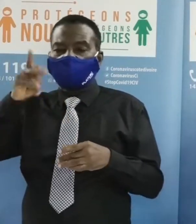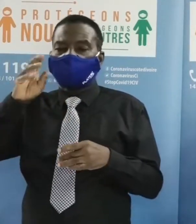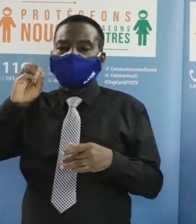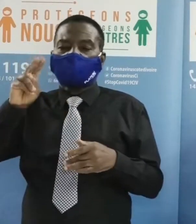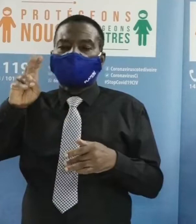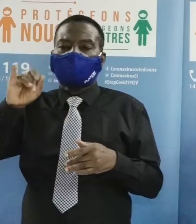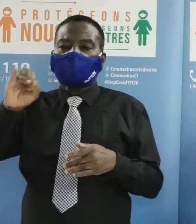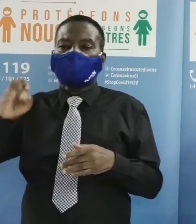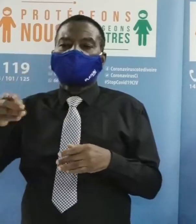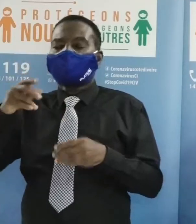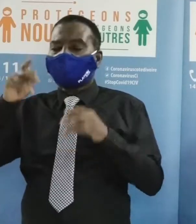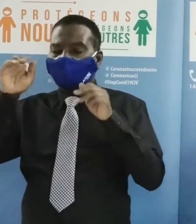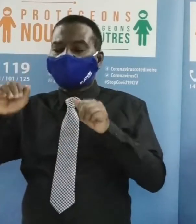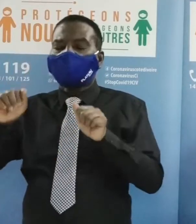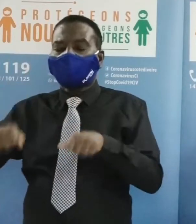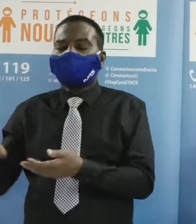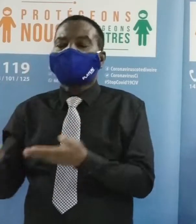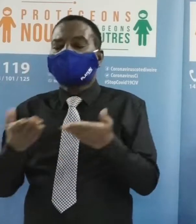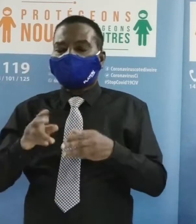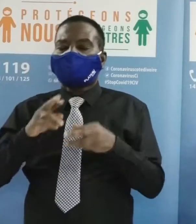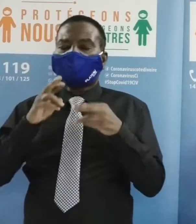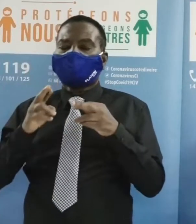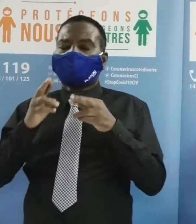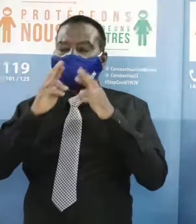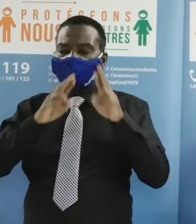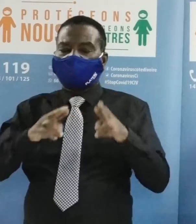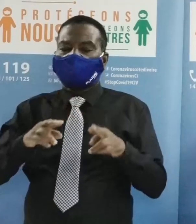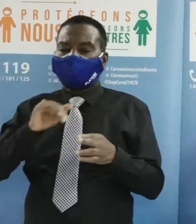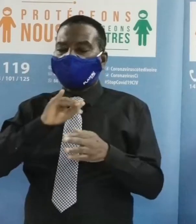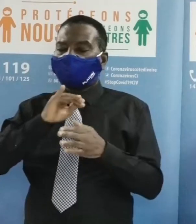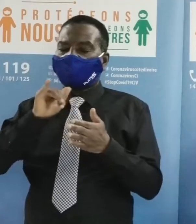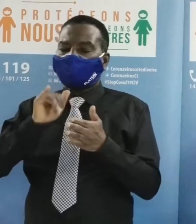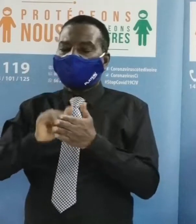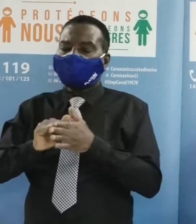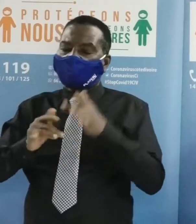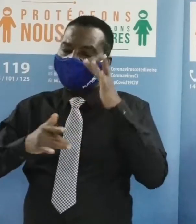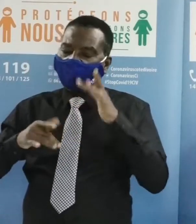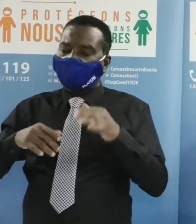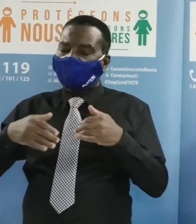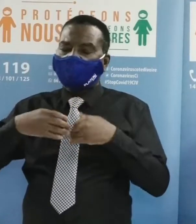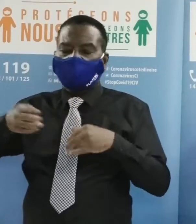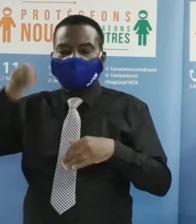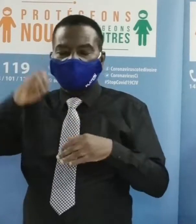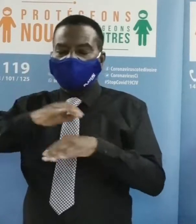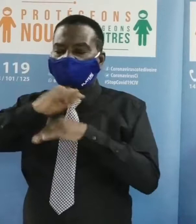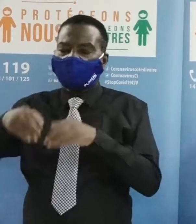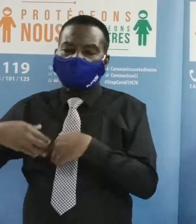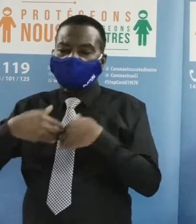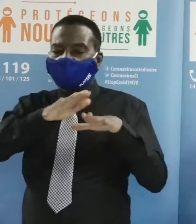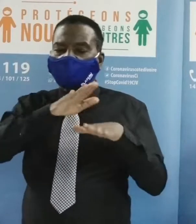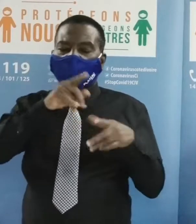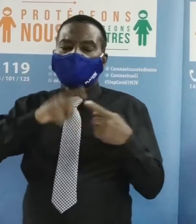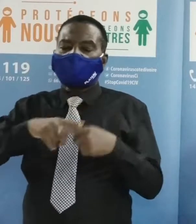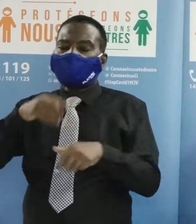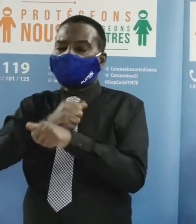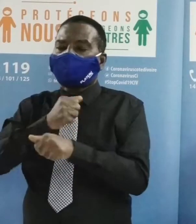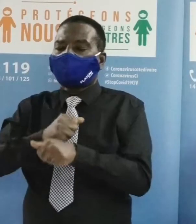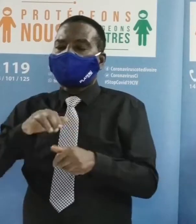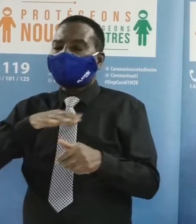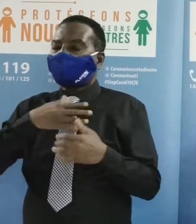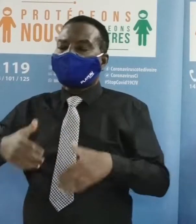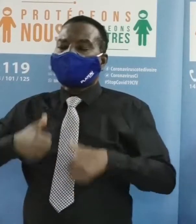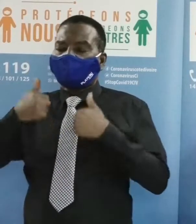réponse puisque ces voiles à dompter tous envoyés sur abidjan et sans traiter